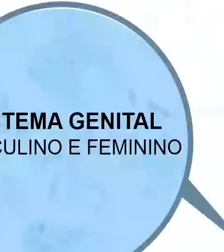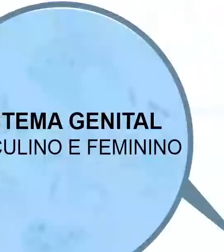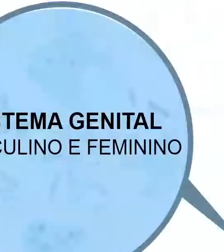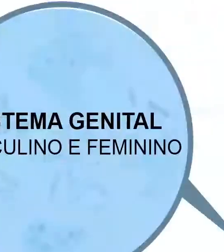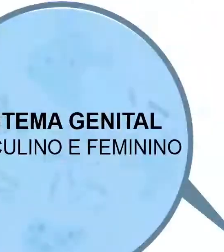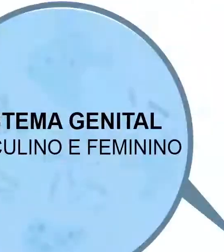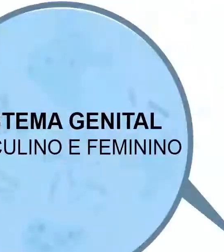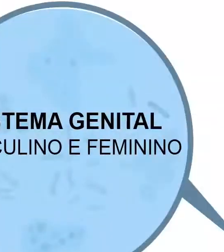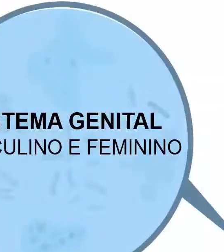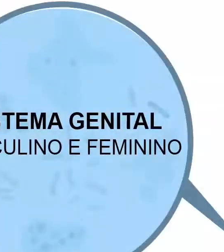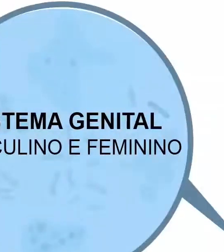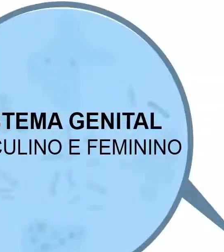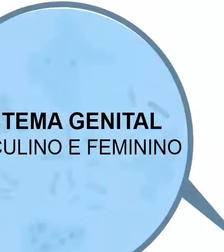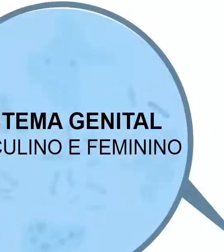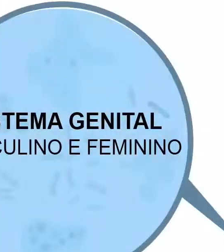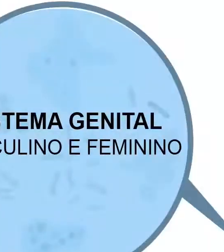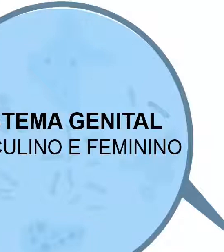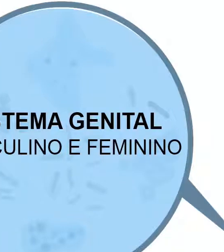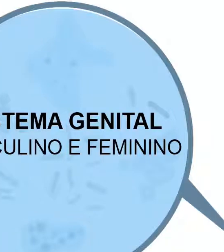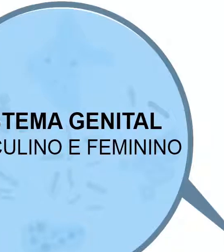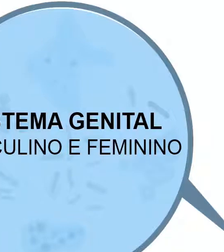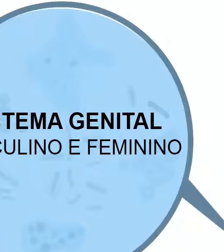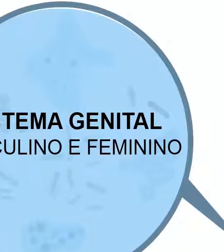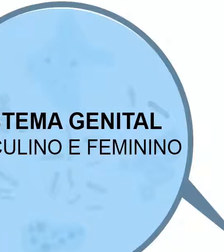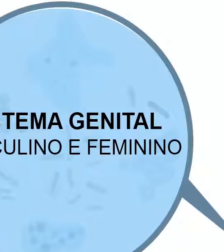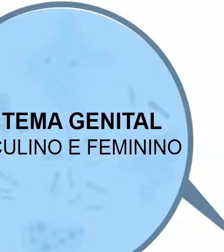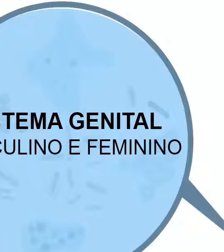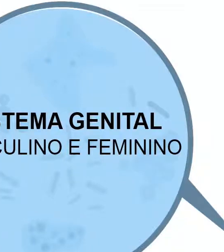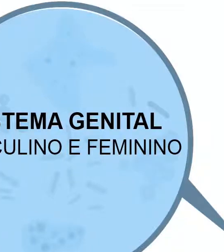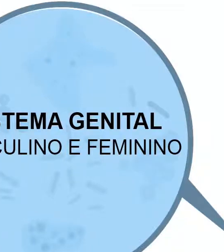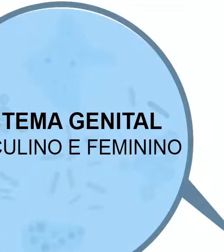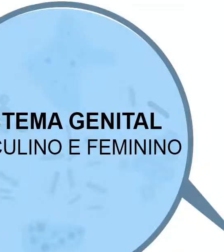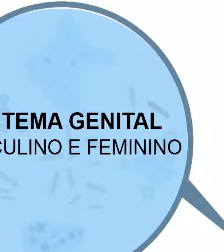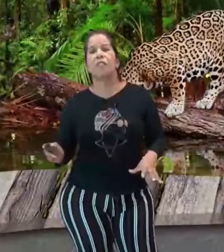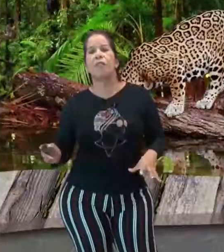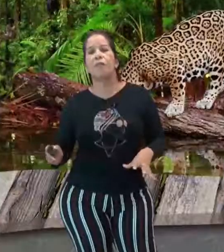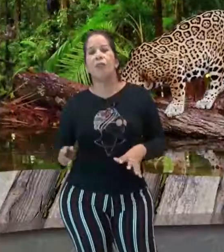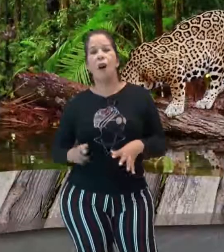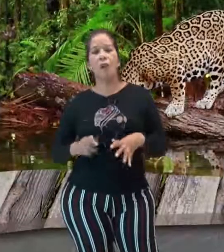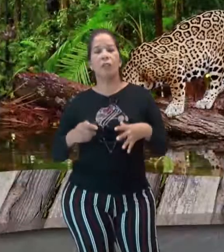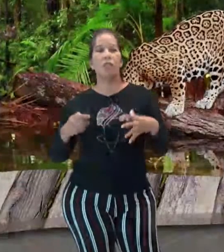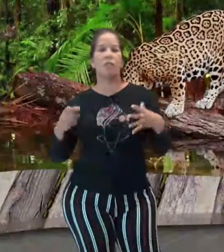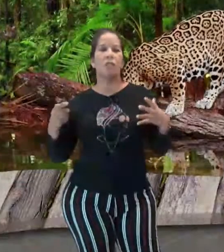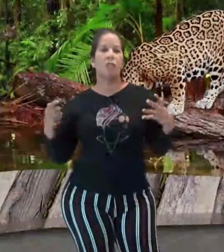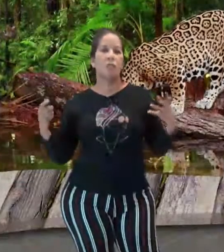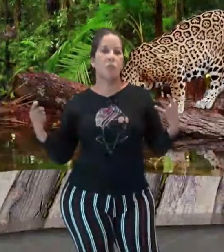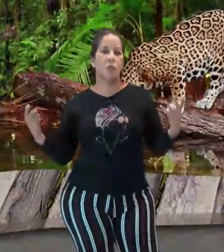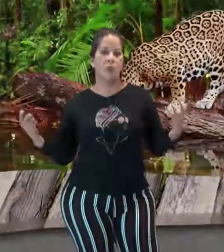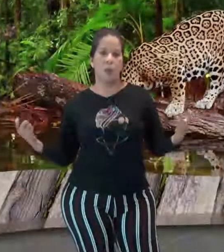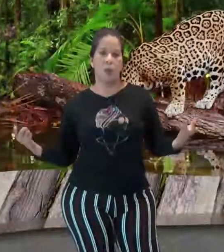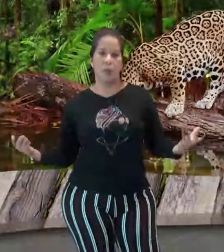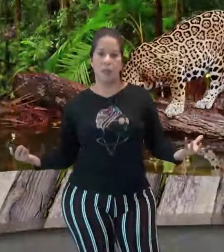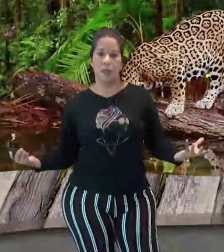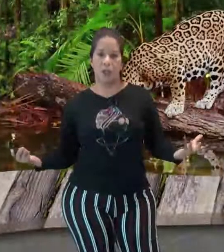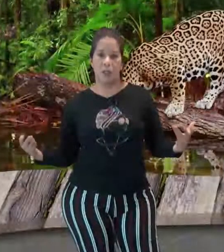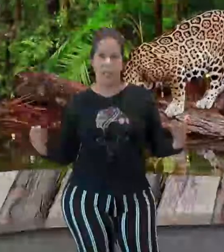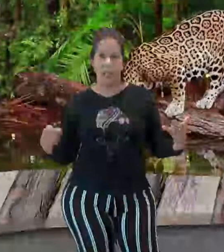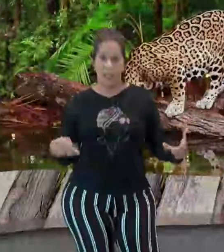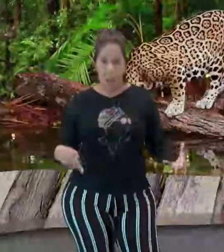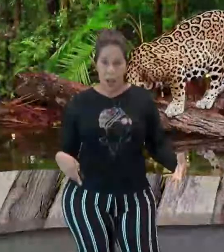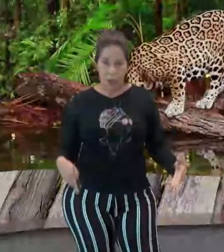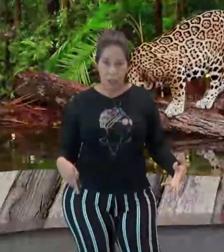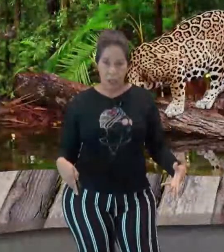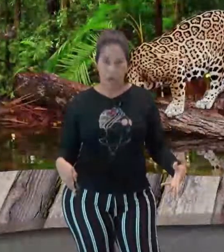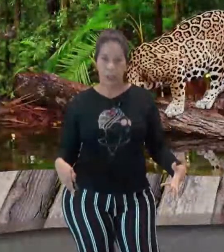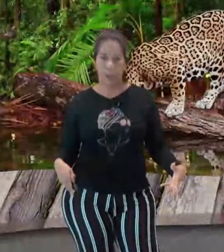embrionário, ok? Então, o sistema genital masculino e feminino vai ser o foco dessas nossas duas próximas aulas.